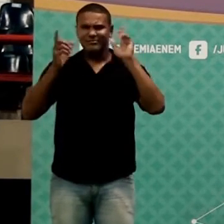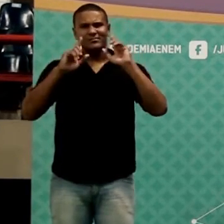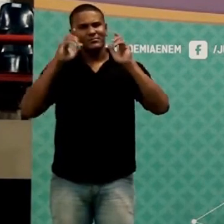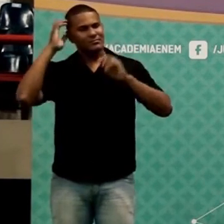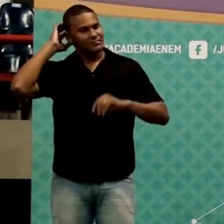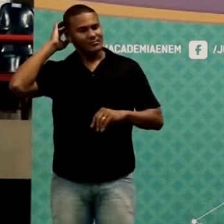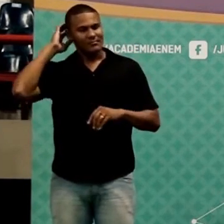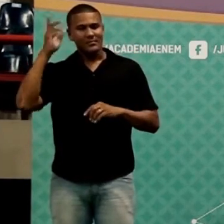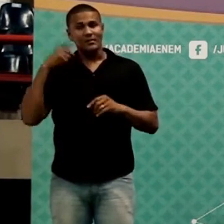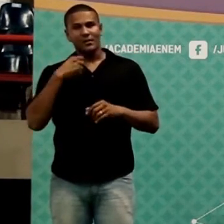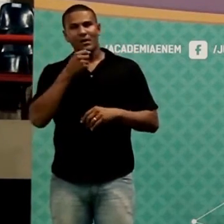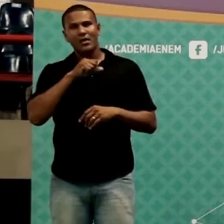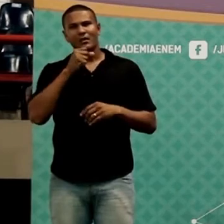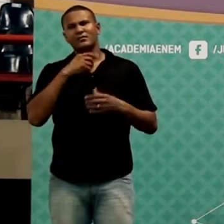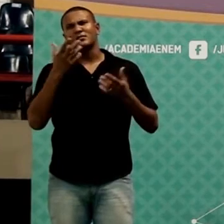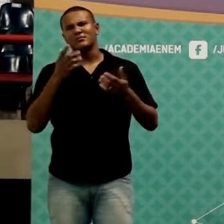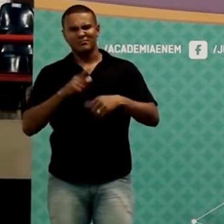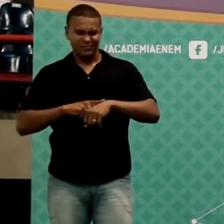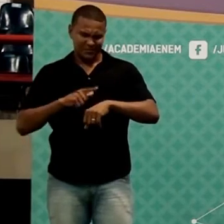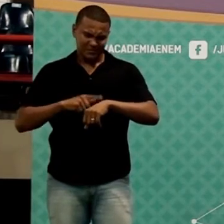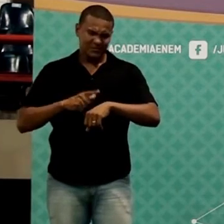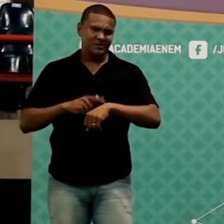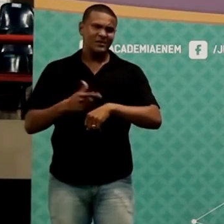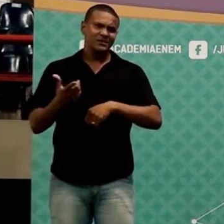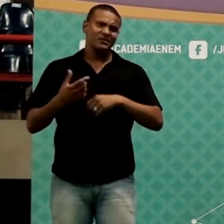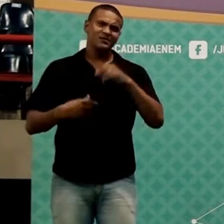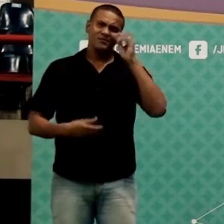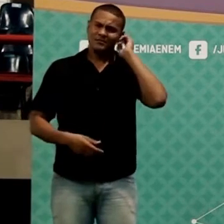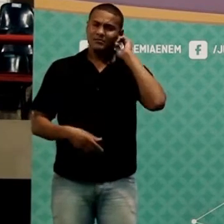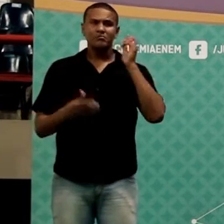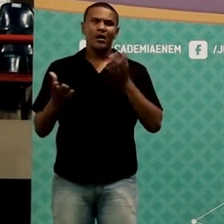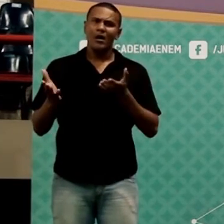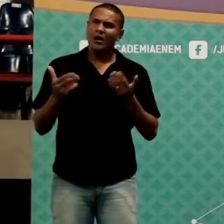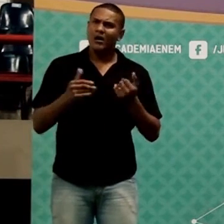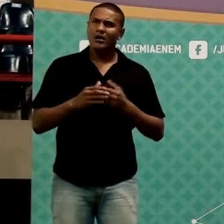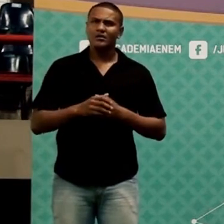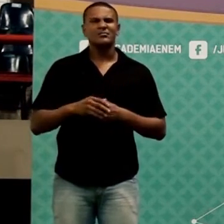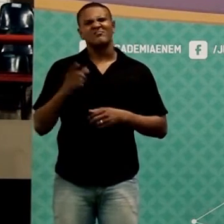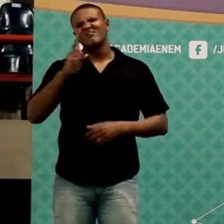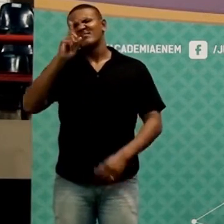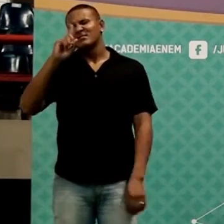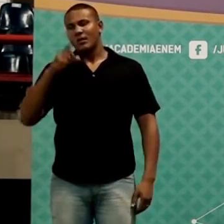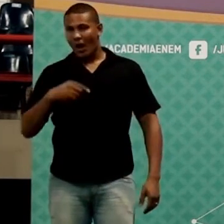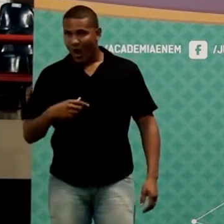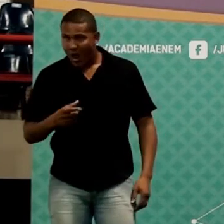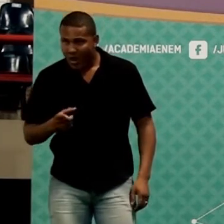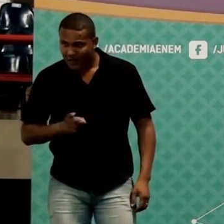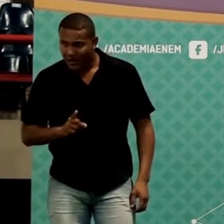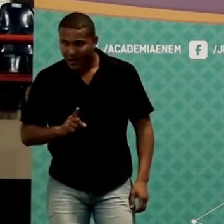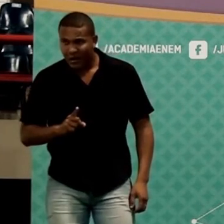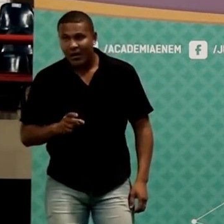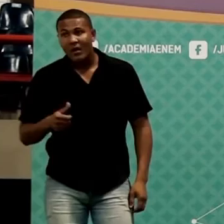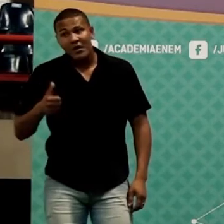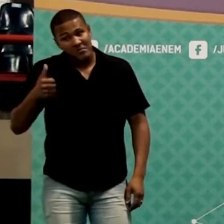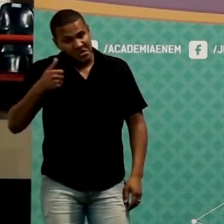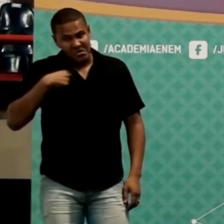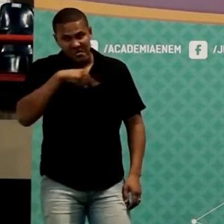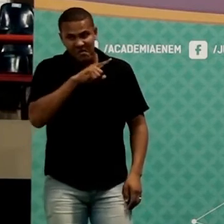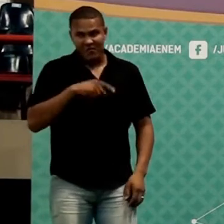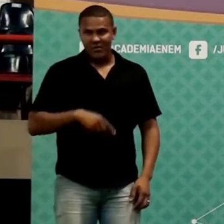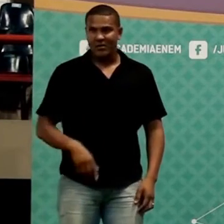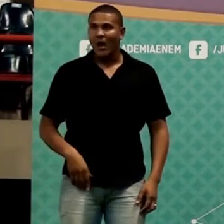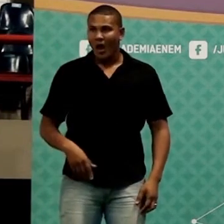ali tomar sorvete. Amor, hora dessa, cara. Bora. Não, eu não vou não. Ai, não vai não, tá certo. Pô, eu vou. O cara